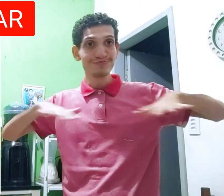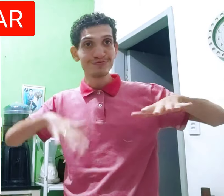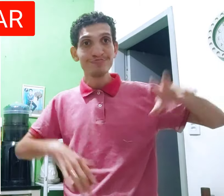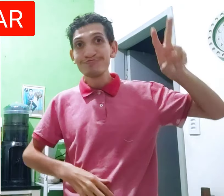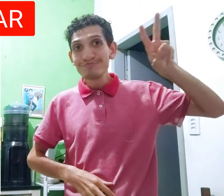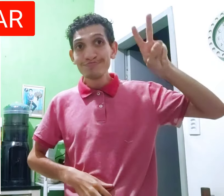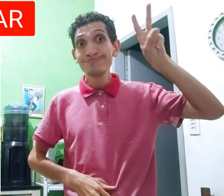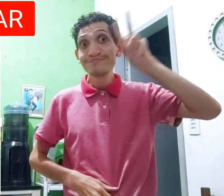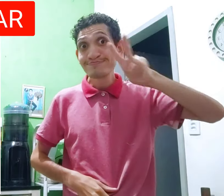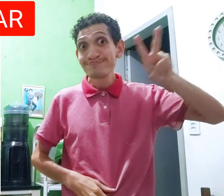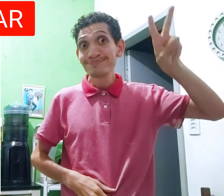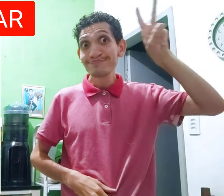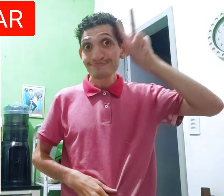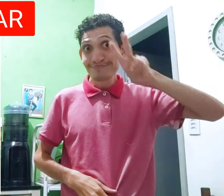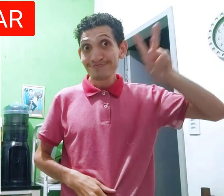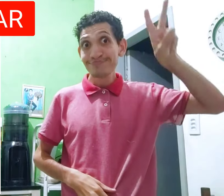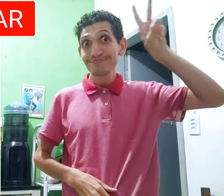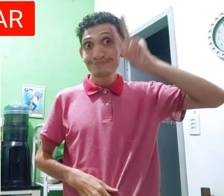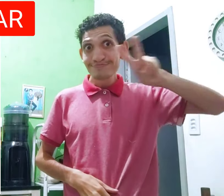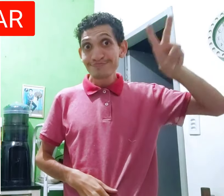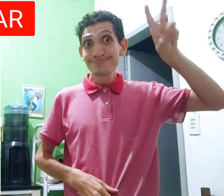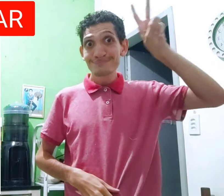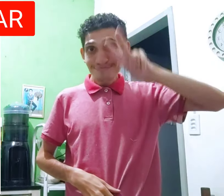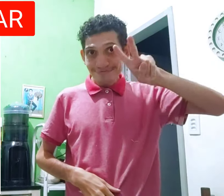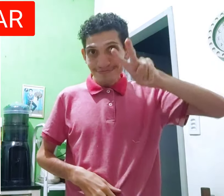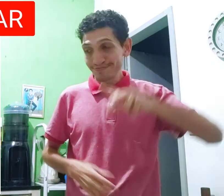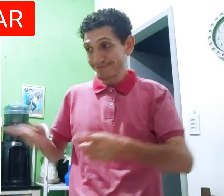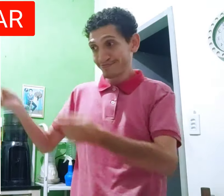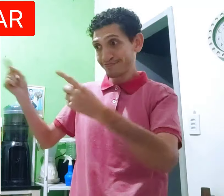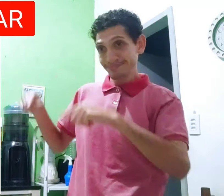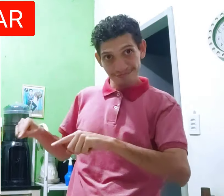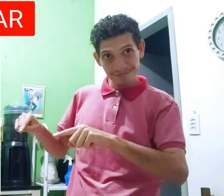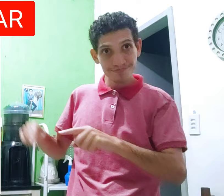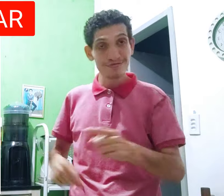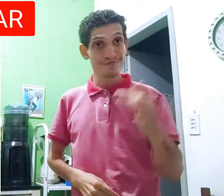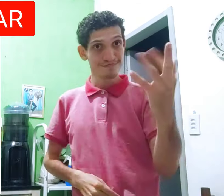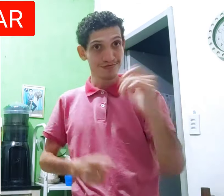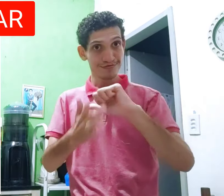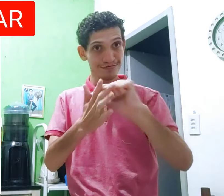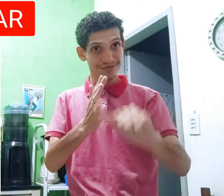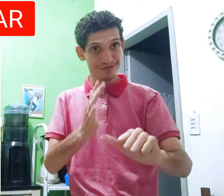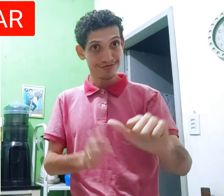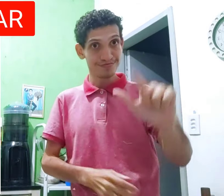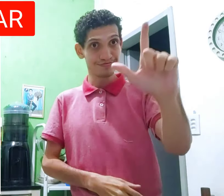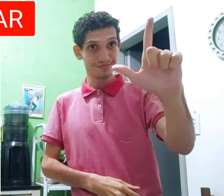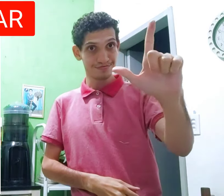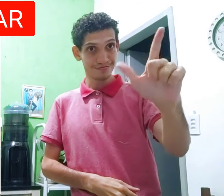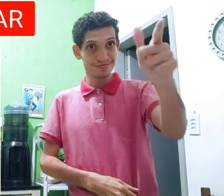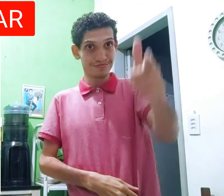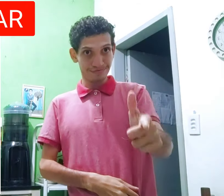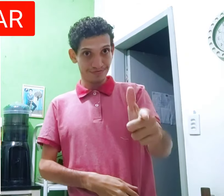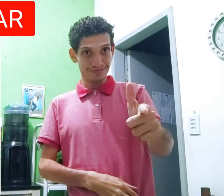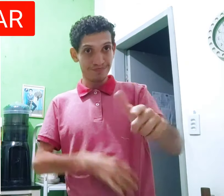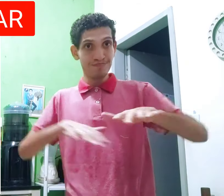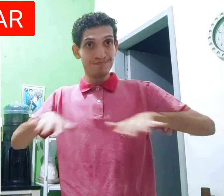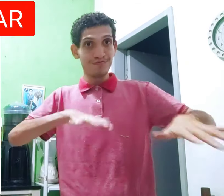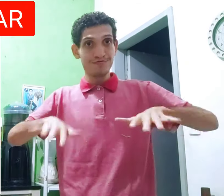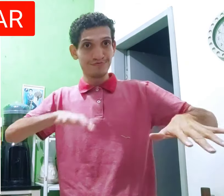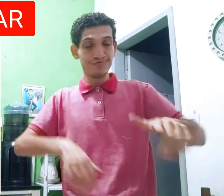assim. E o movimento é fazendo sinal e assim, ó, lembrar. E o de baixo, a mão está dessa forma.